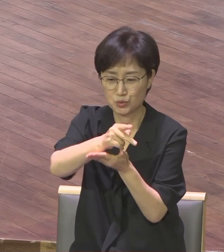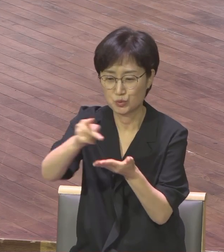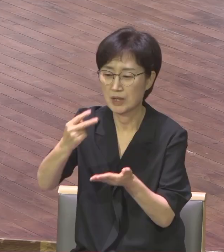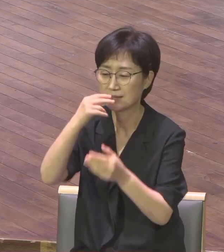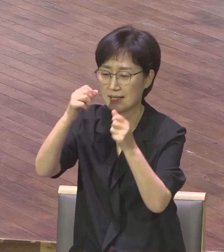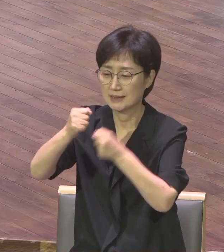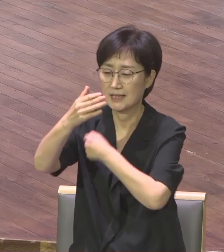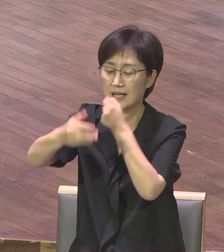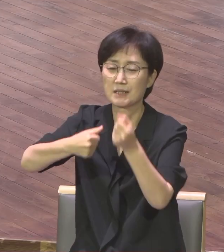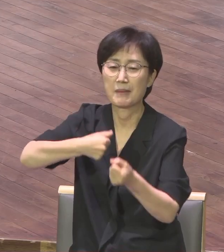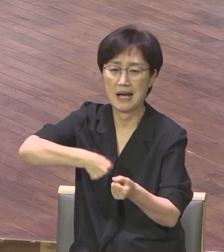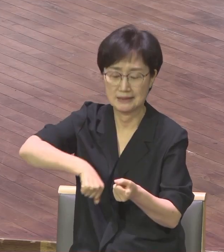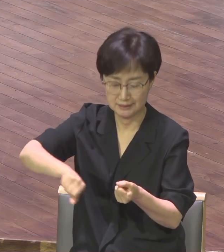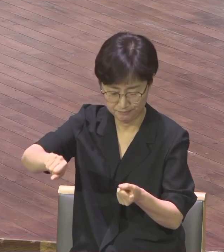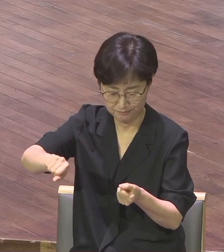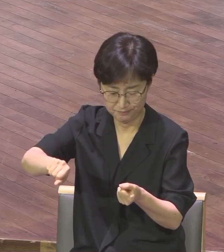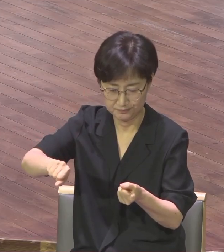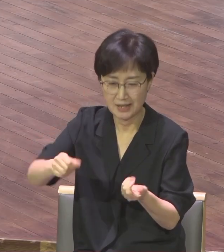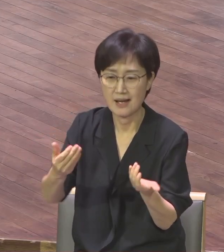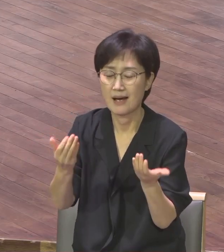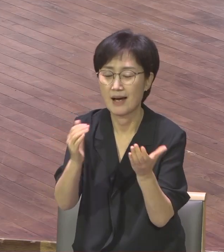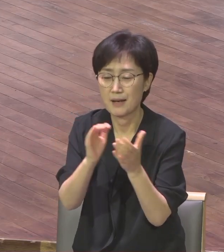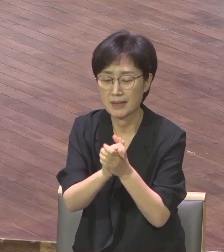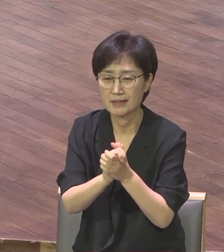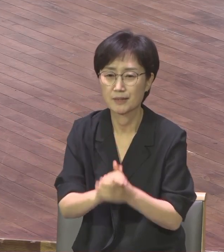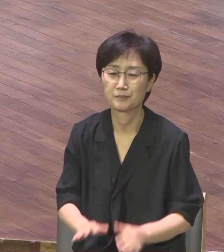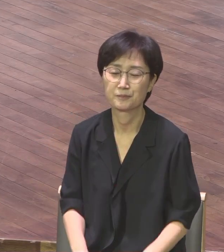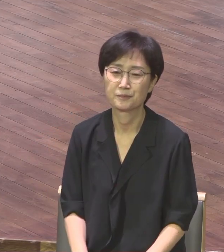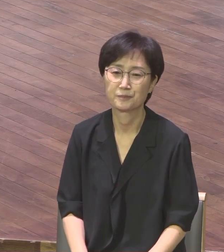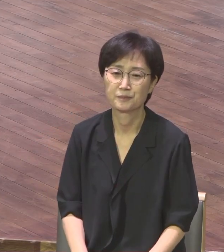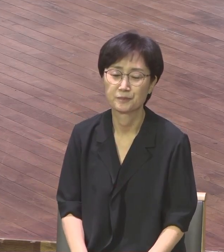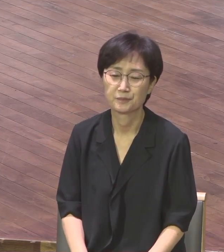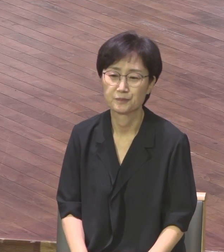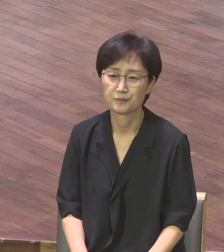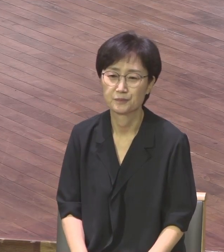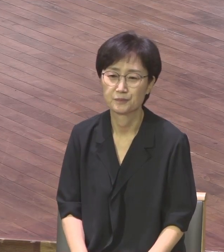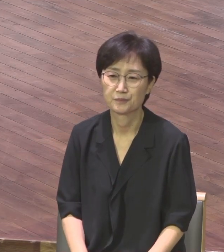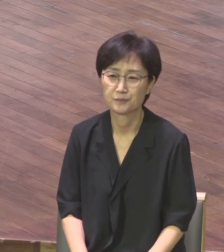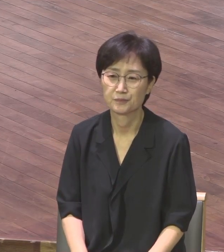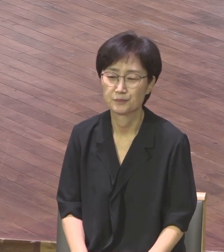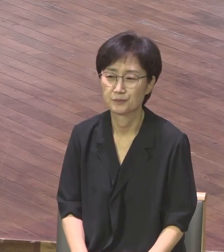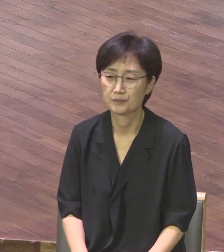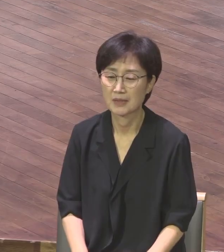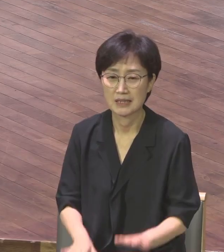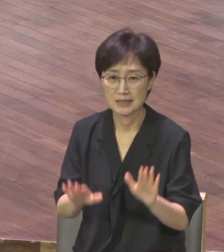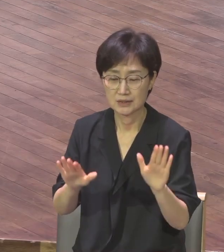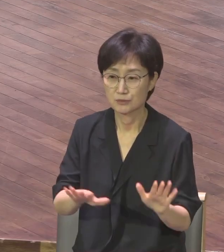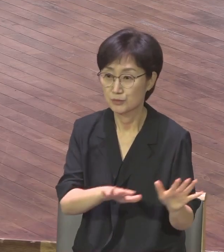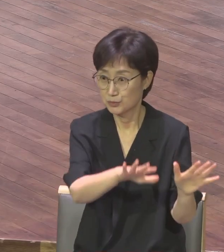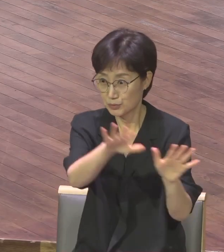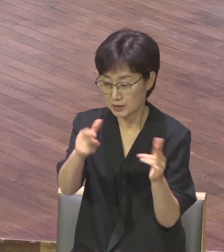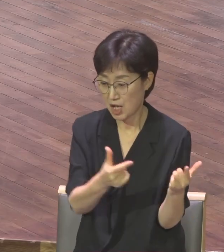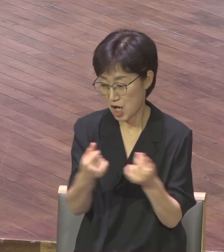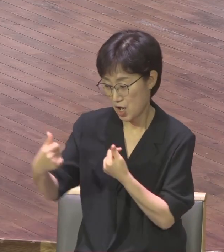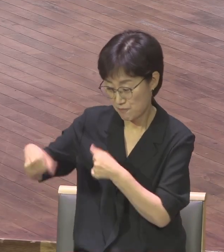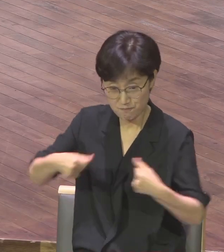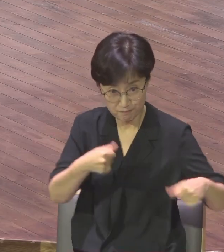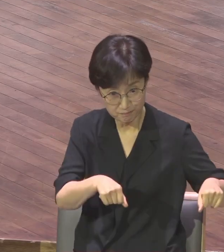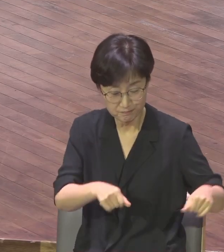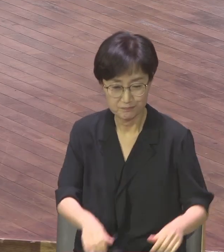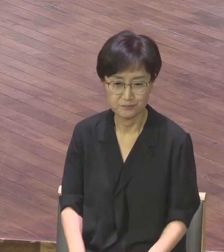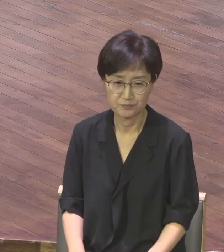그리스도시요 살아계신 하나님의 아들이십니다. 아멘. 우리 국내 지교회 해외 성도들 같이 서로